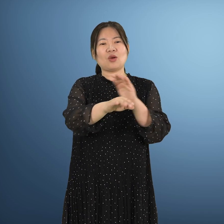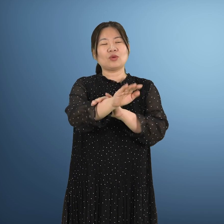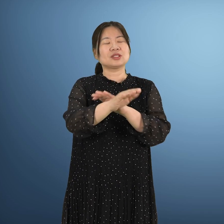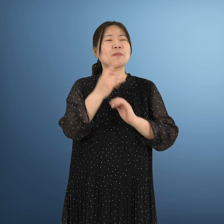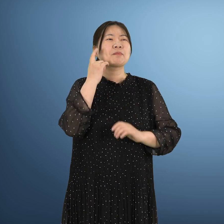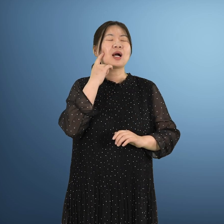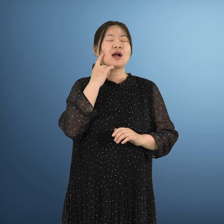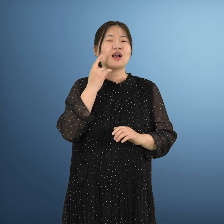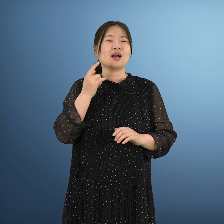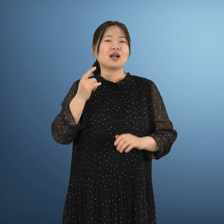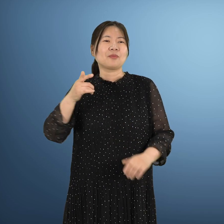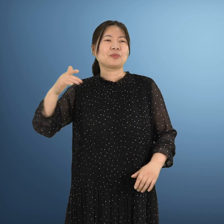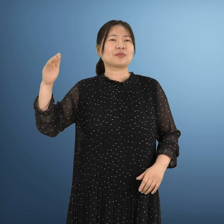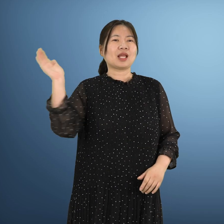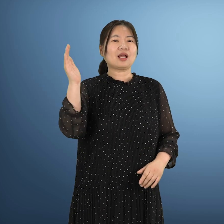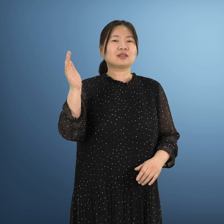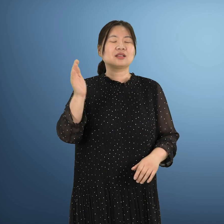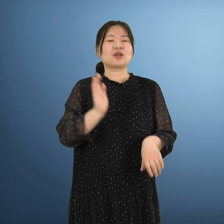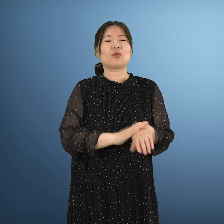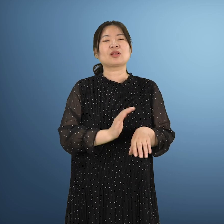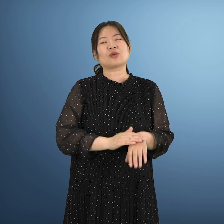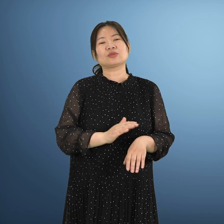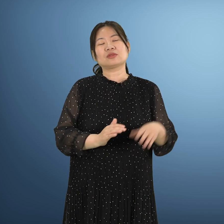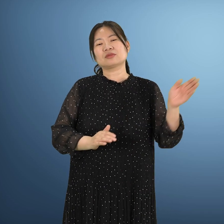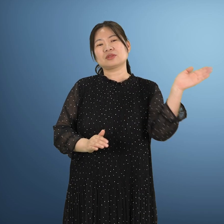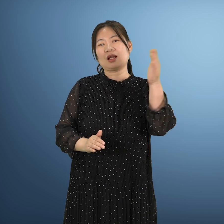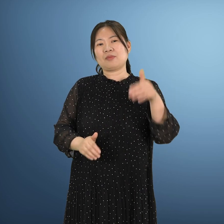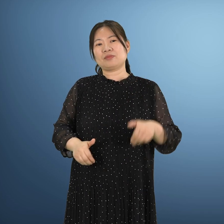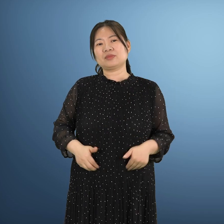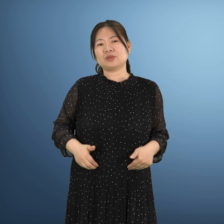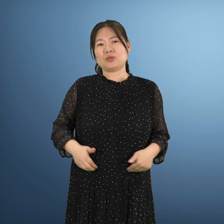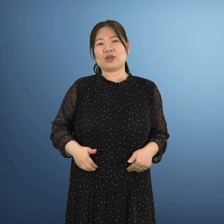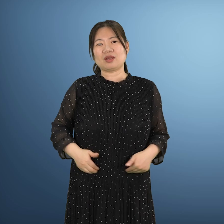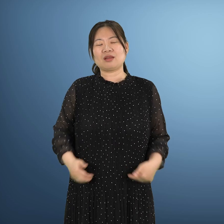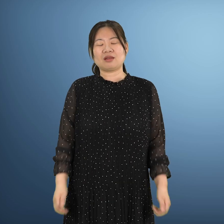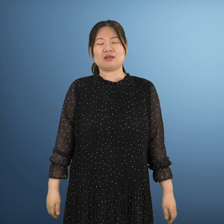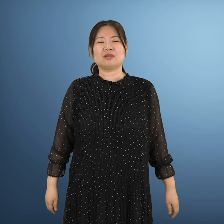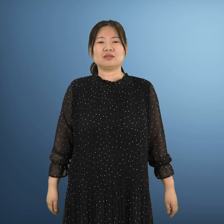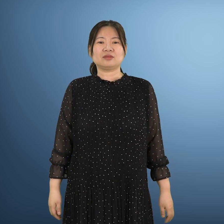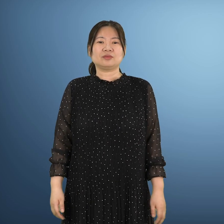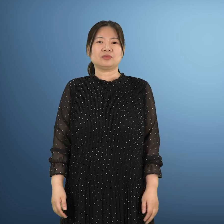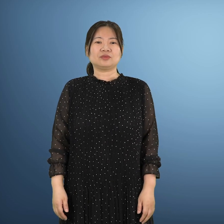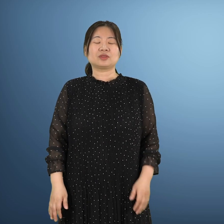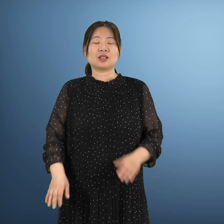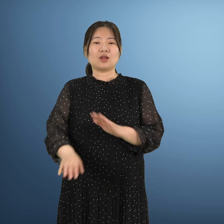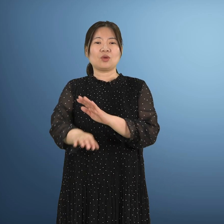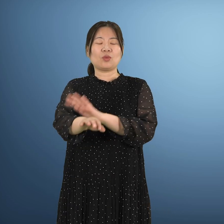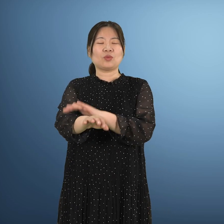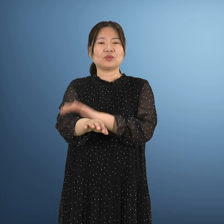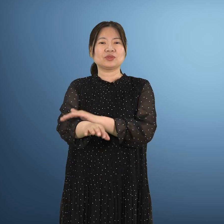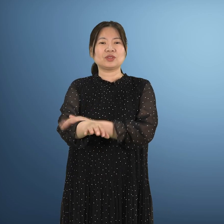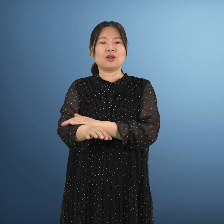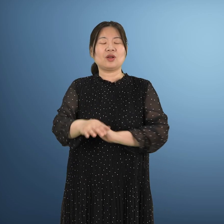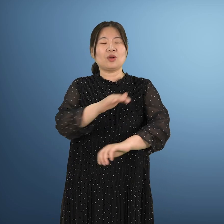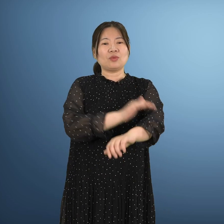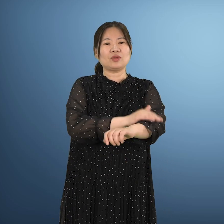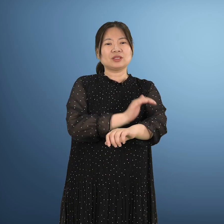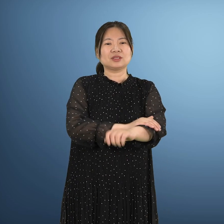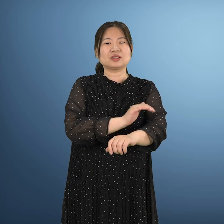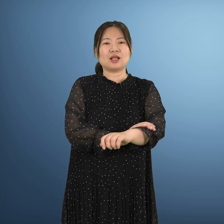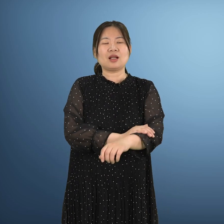오른뺨을 때리려면 왼손으로 때려야 돼요. 그러면 여기에서 오른쪽